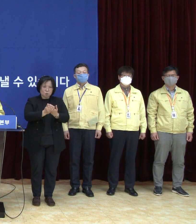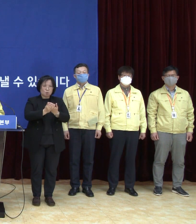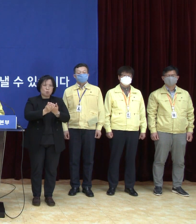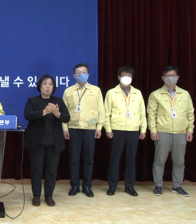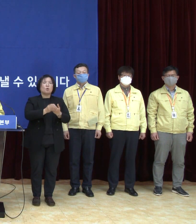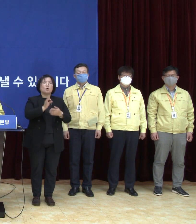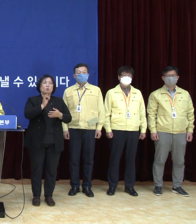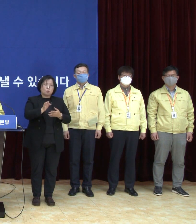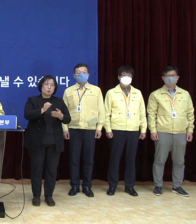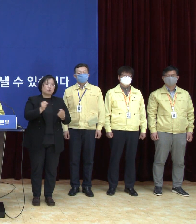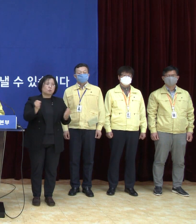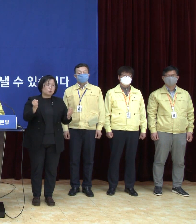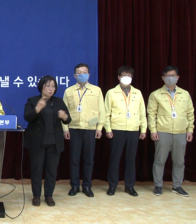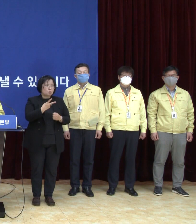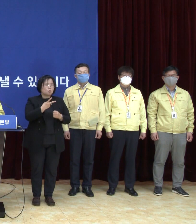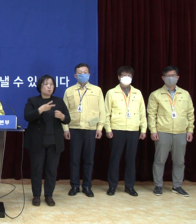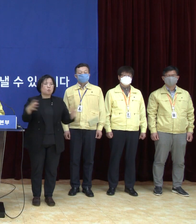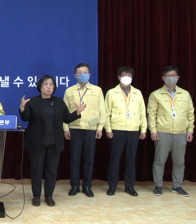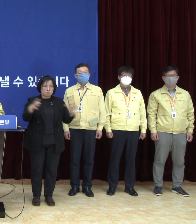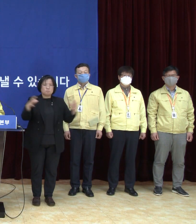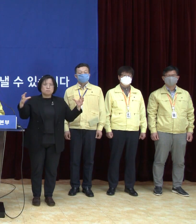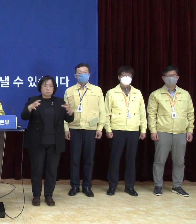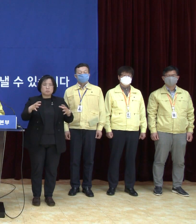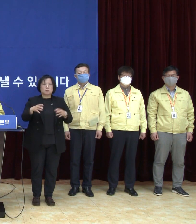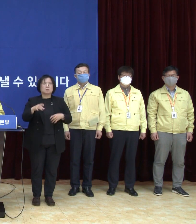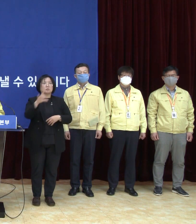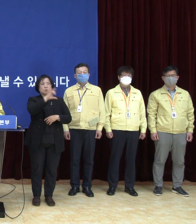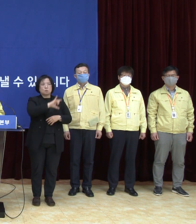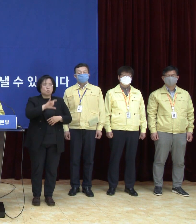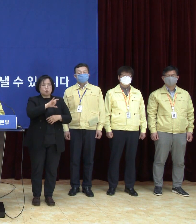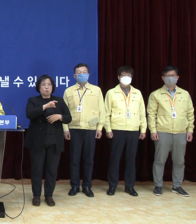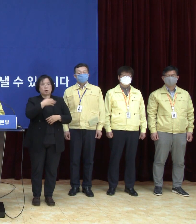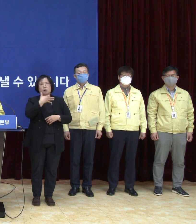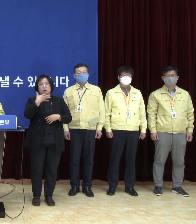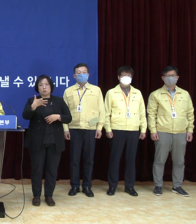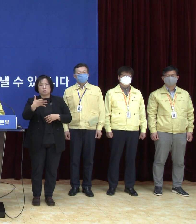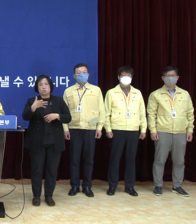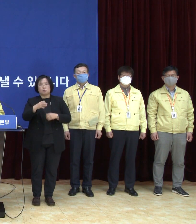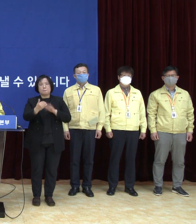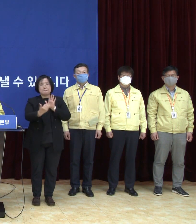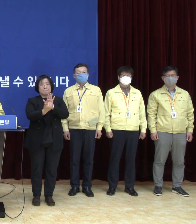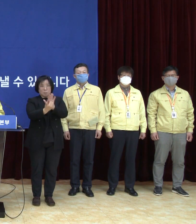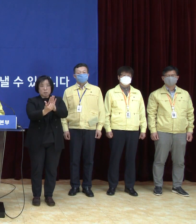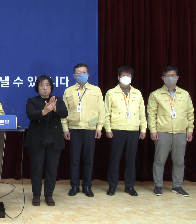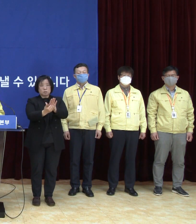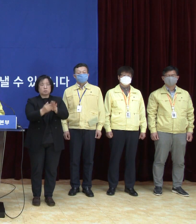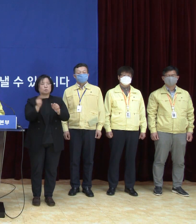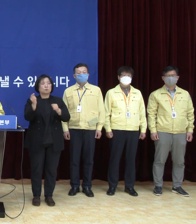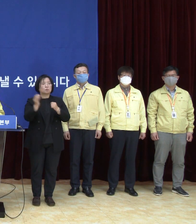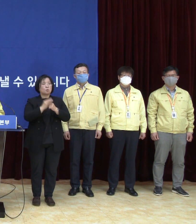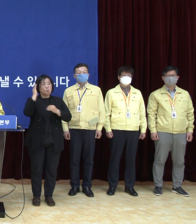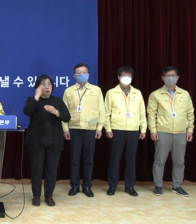행정력을 총동원해서 코로나19 방역, 국민의 생활 안정,